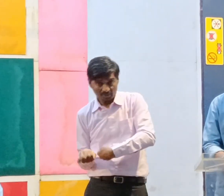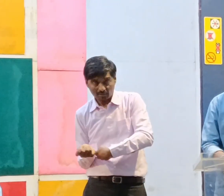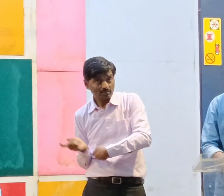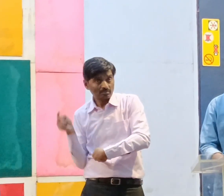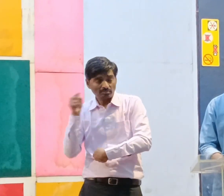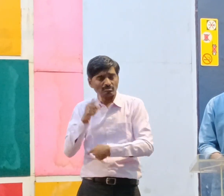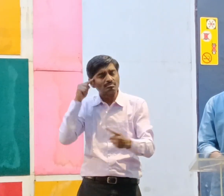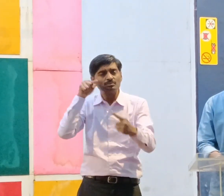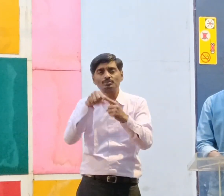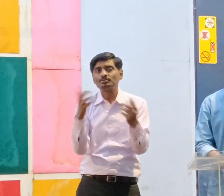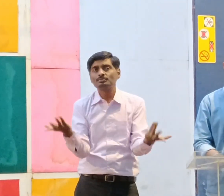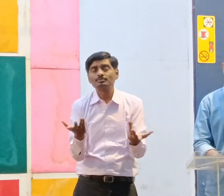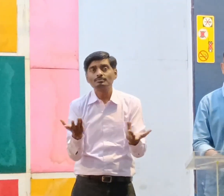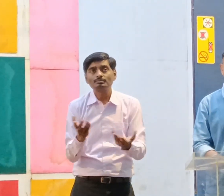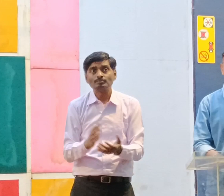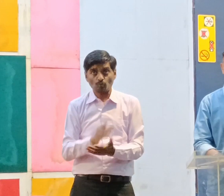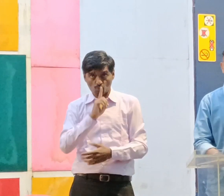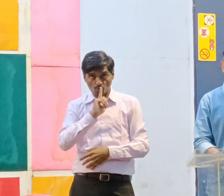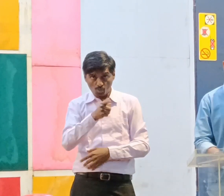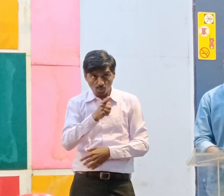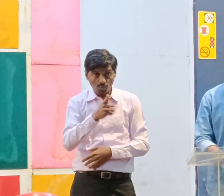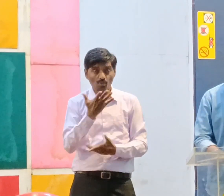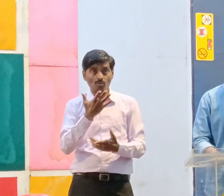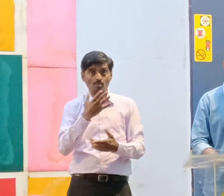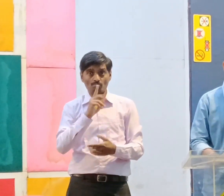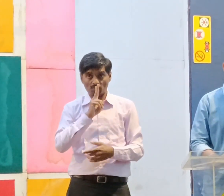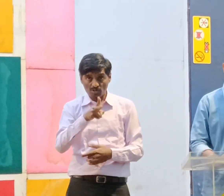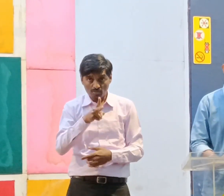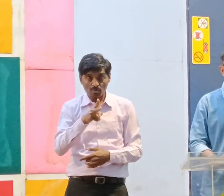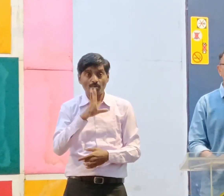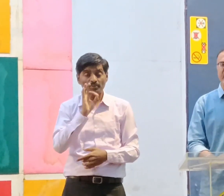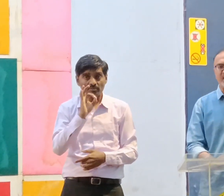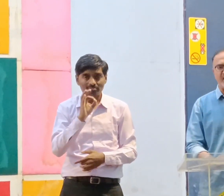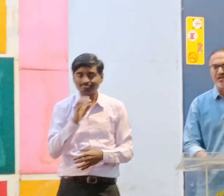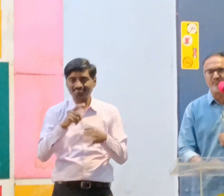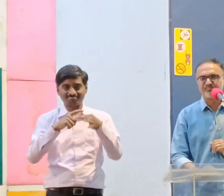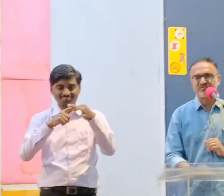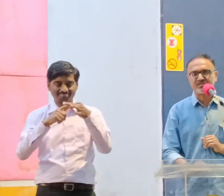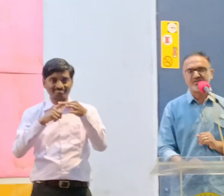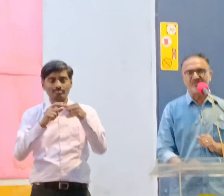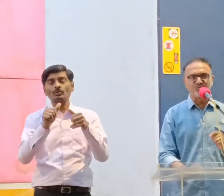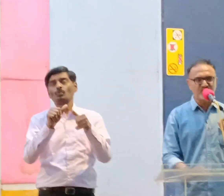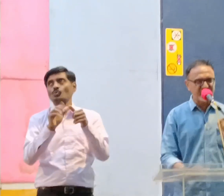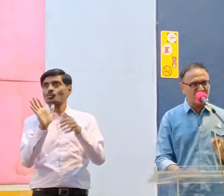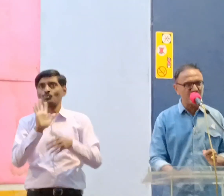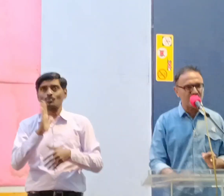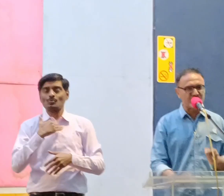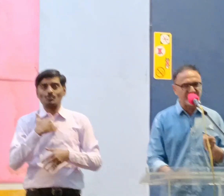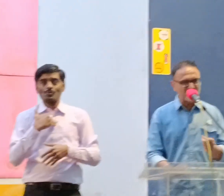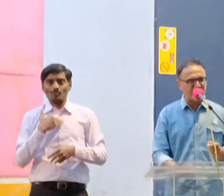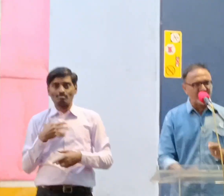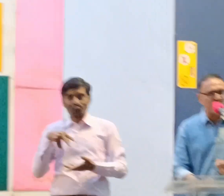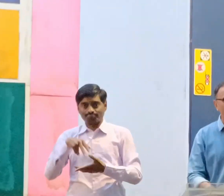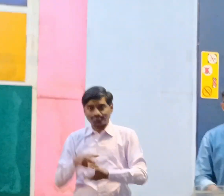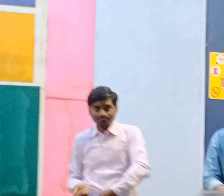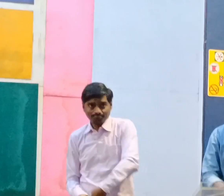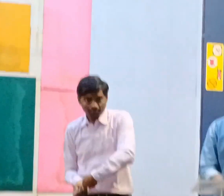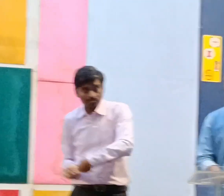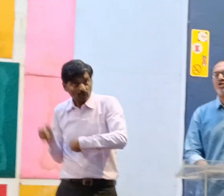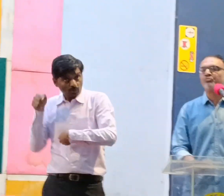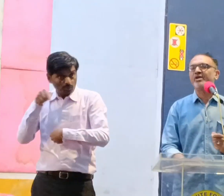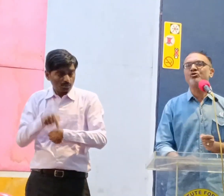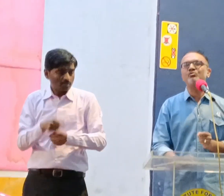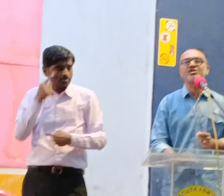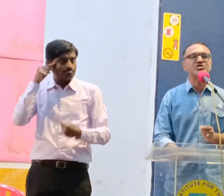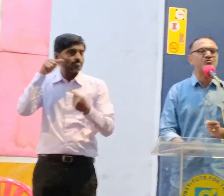તમારું લક્ષ્ય શું હોય છે સેન્ચુરી કરવી 100 રન કરવા દ્રવિડ કે ના ના હું જ્યારે ઉતરું ક્રીઝ ઉપર આવું